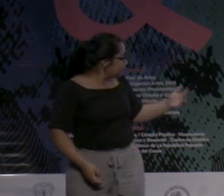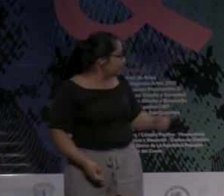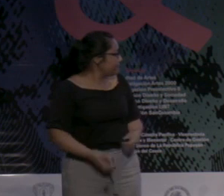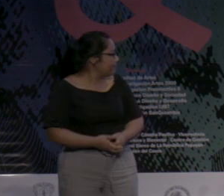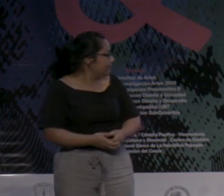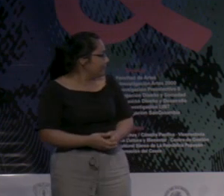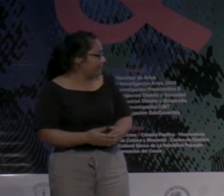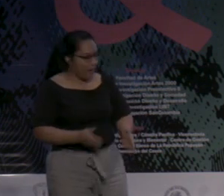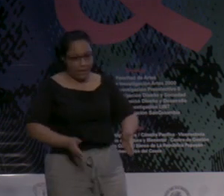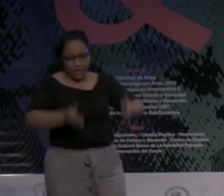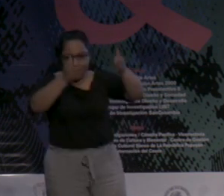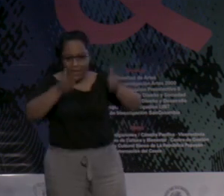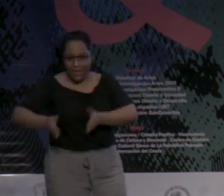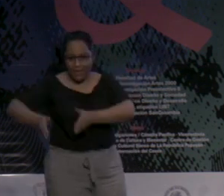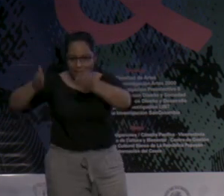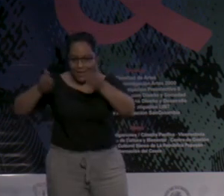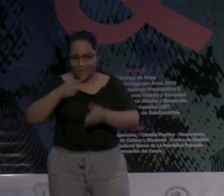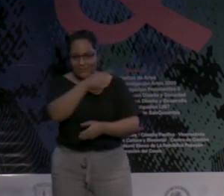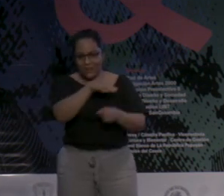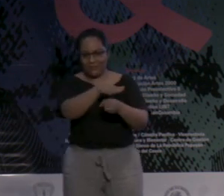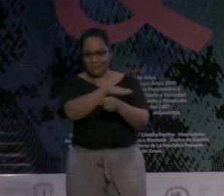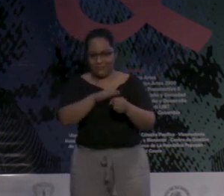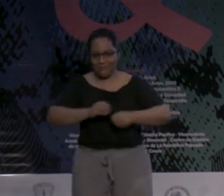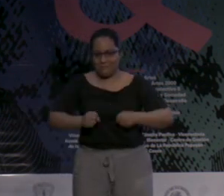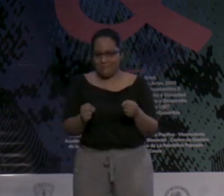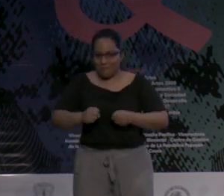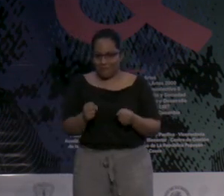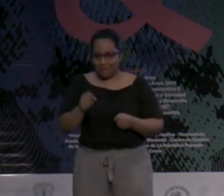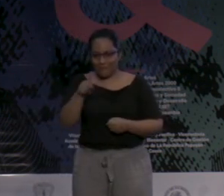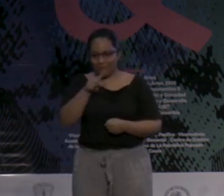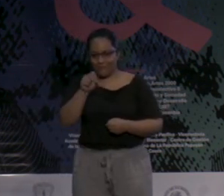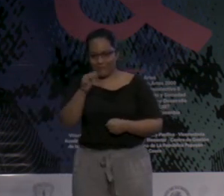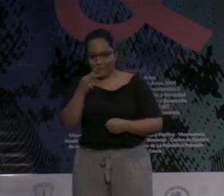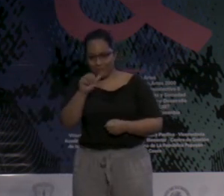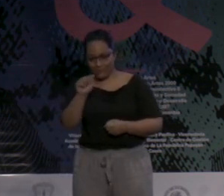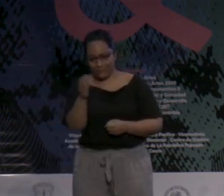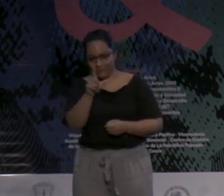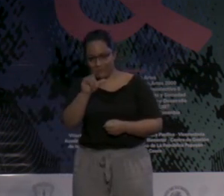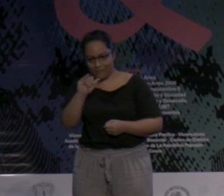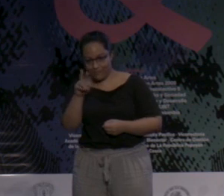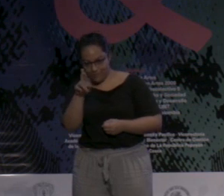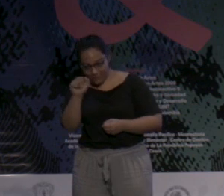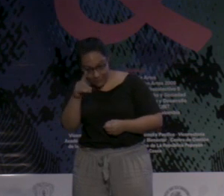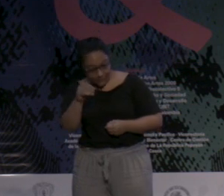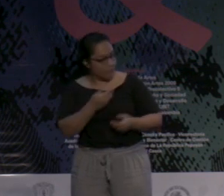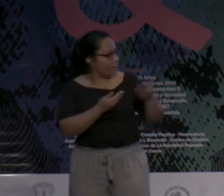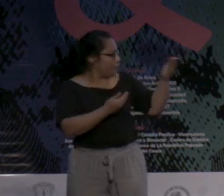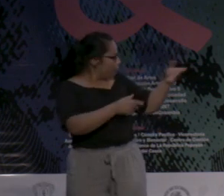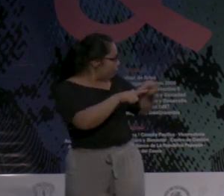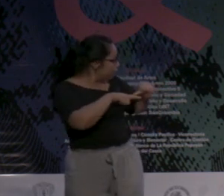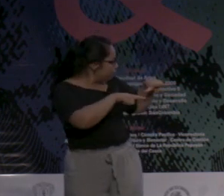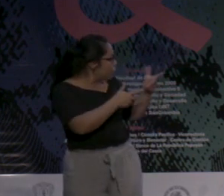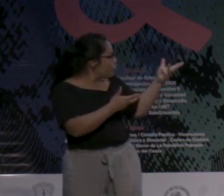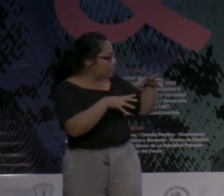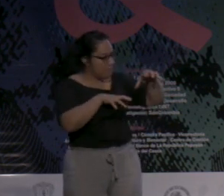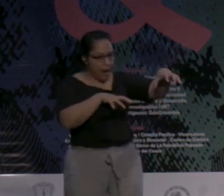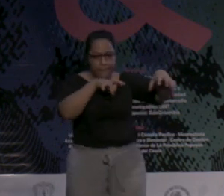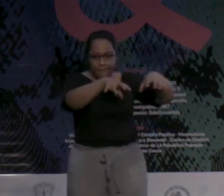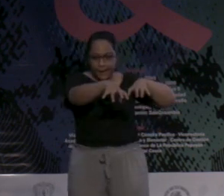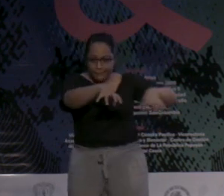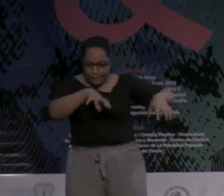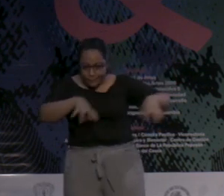Cerca del sector de Santa Librada, en el sector de Molinos en Bogotá, empezamos a mirar estas dos modalidades de ciudad y de ubicación de los pobres claramente en